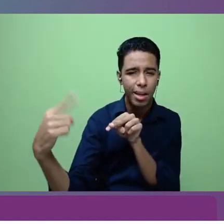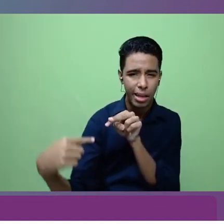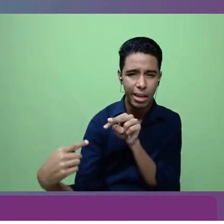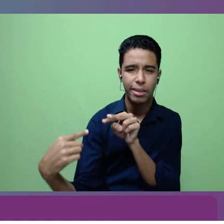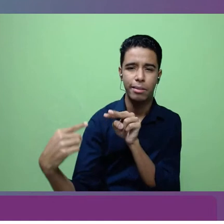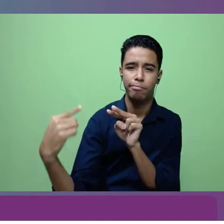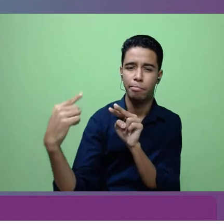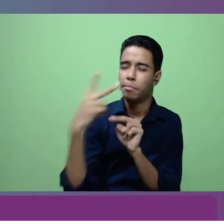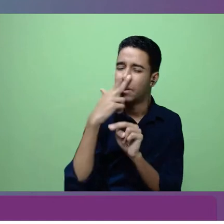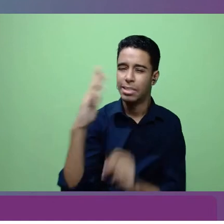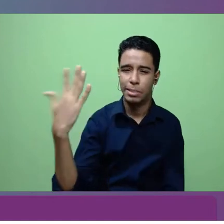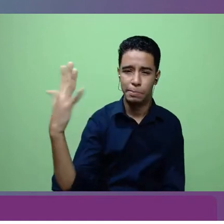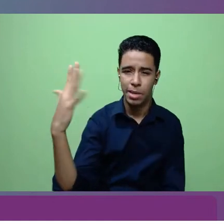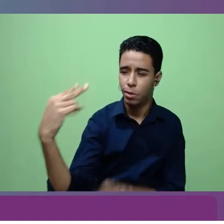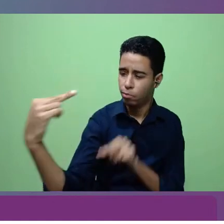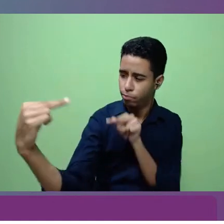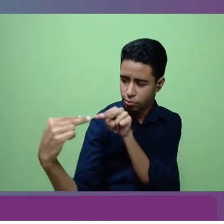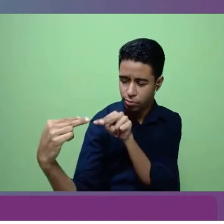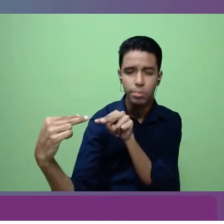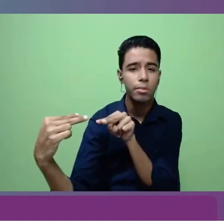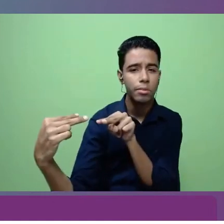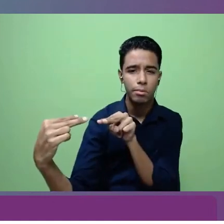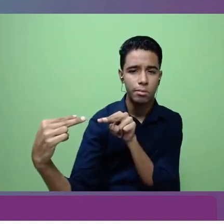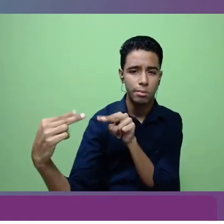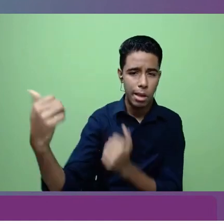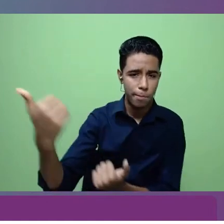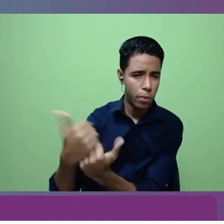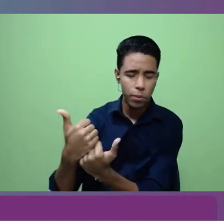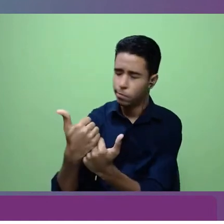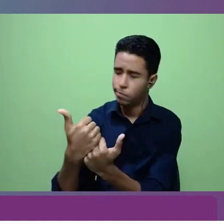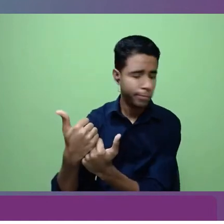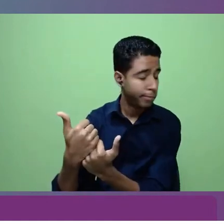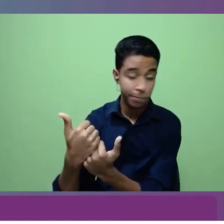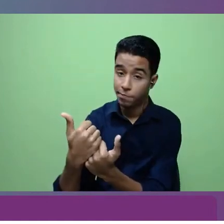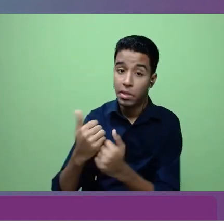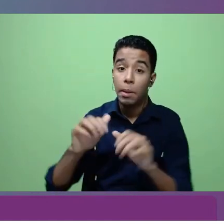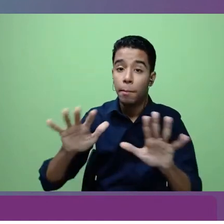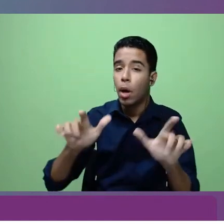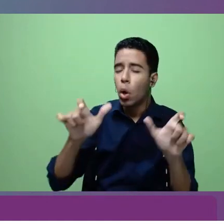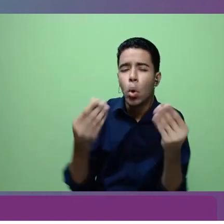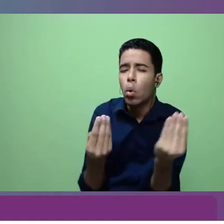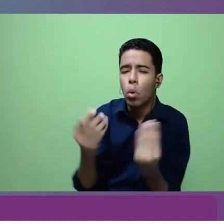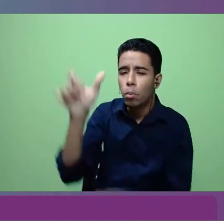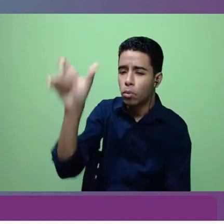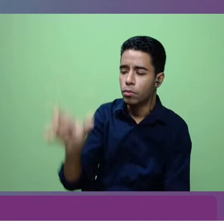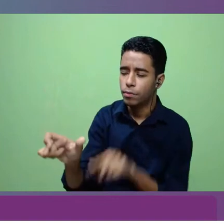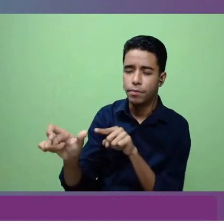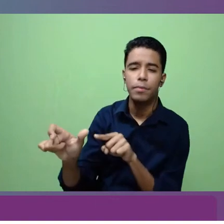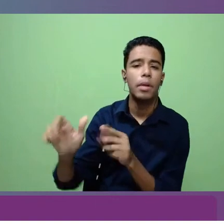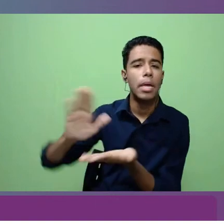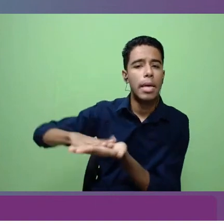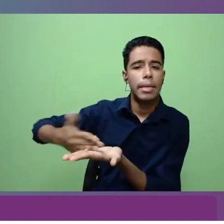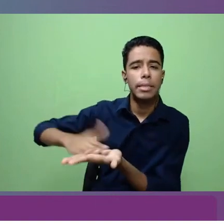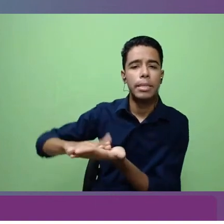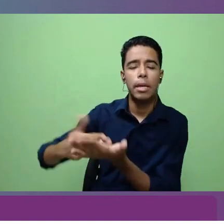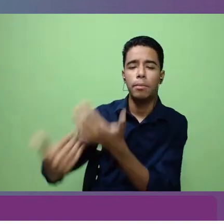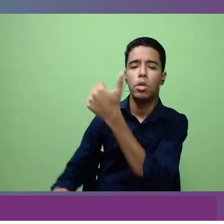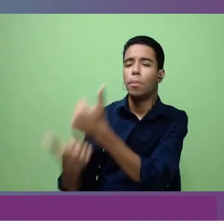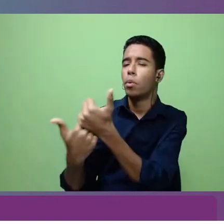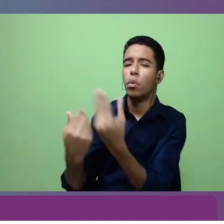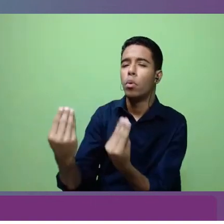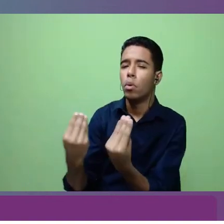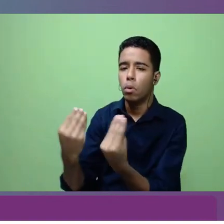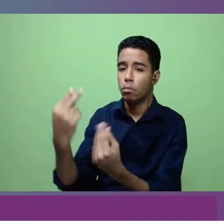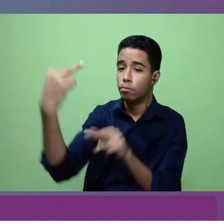espelhada, mas a figura do intérprete de apoio, ela é muito importante. A gente sempre interpreta